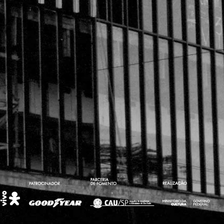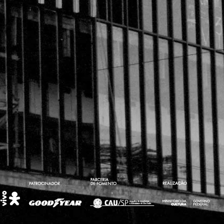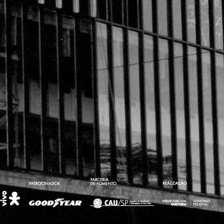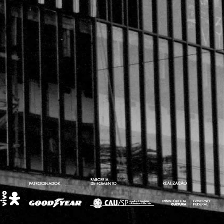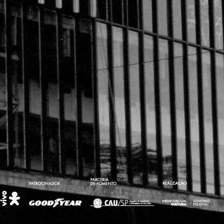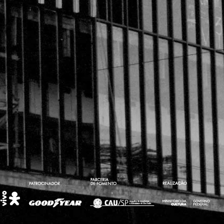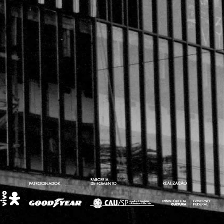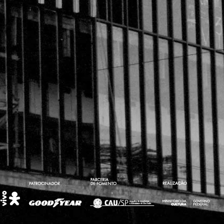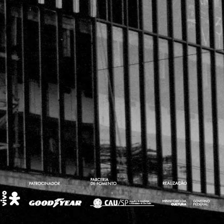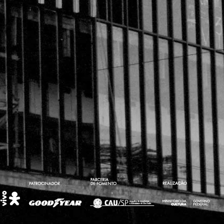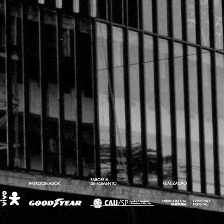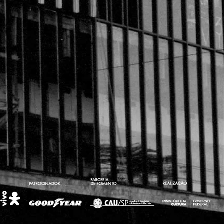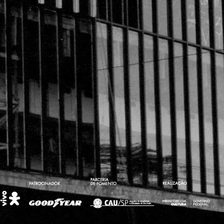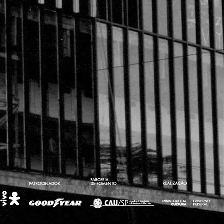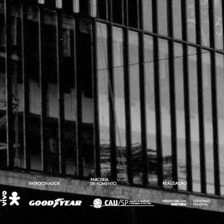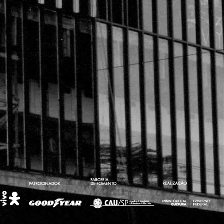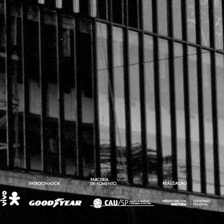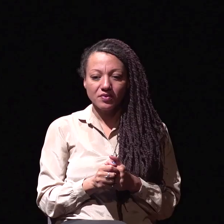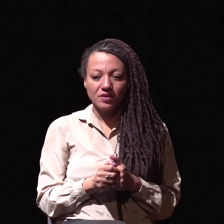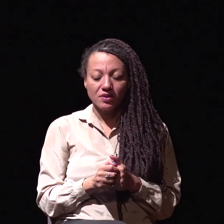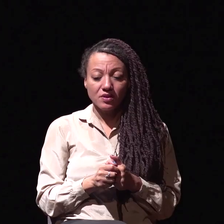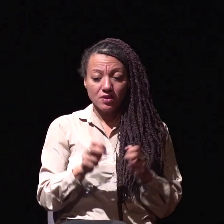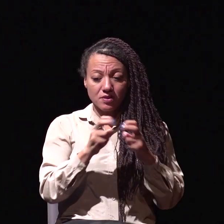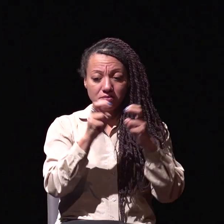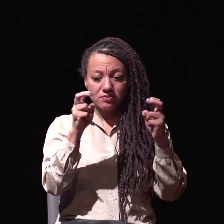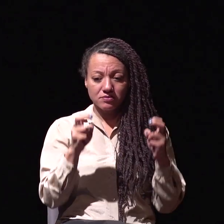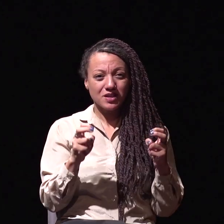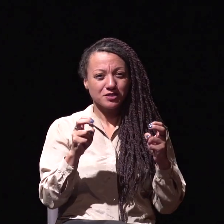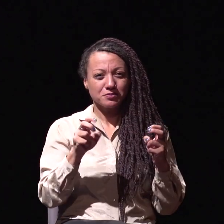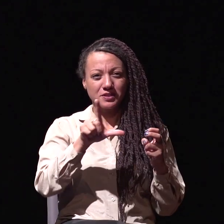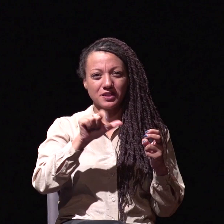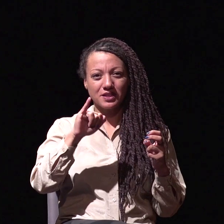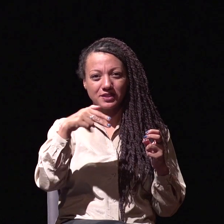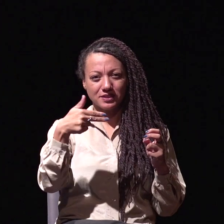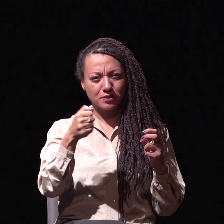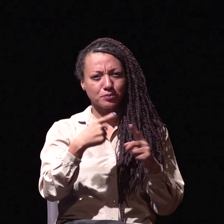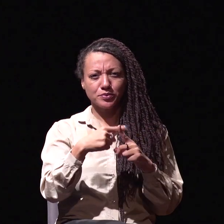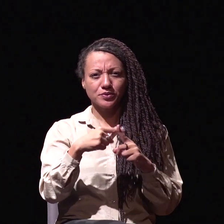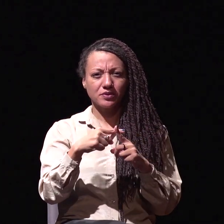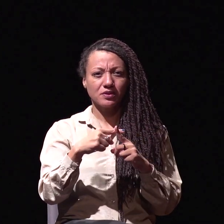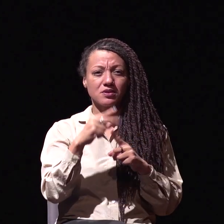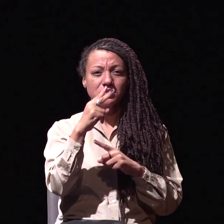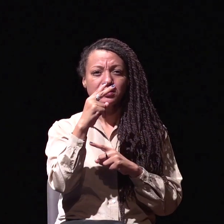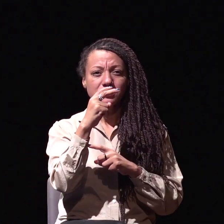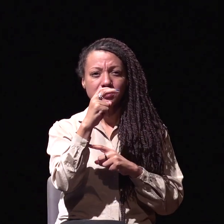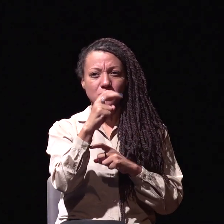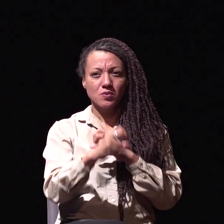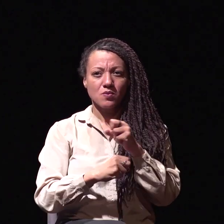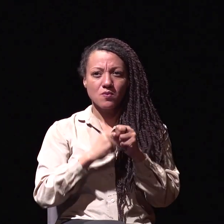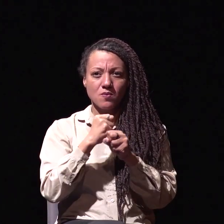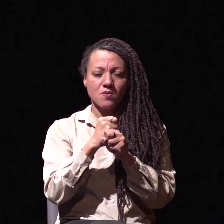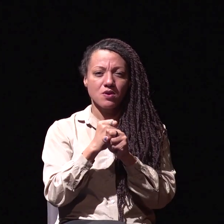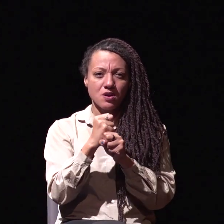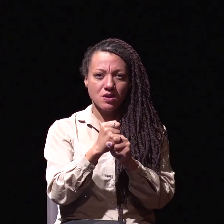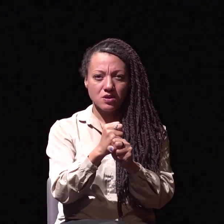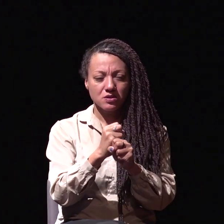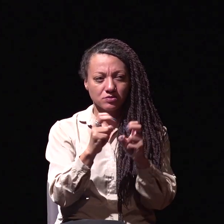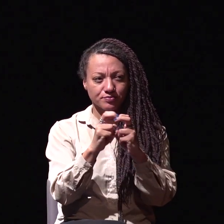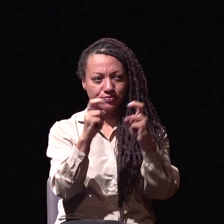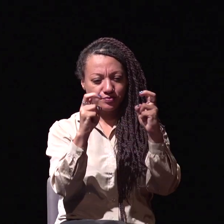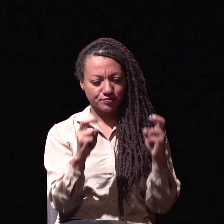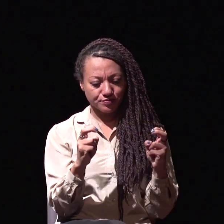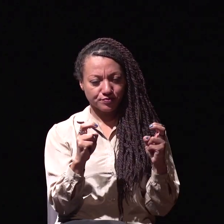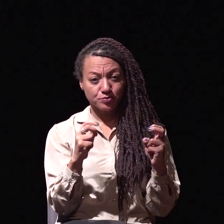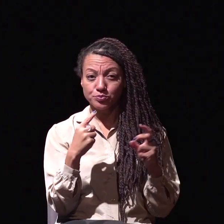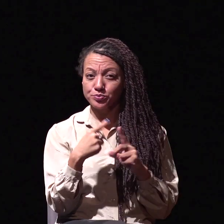ao nosso título. Nós estamos celebrando essa semana, naturalmente, os 50 anos do edifício da Avenida Paulista, pois o